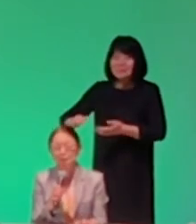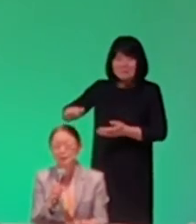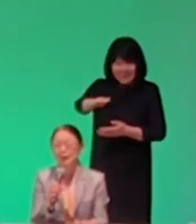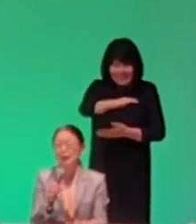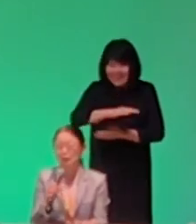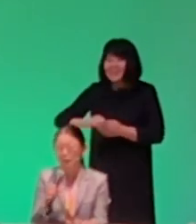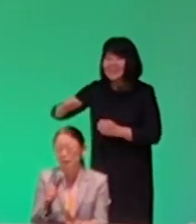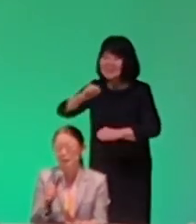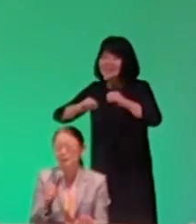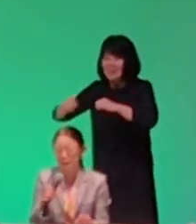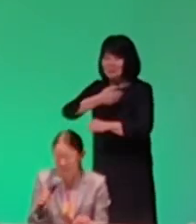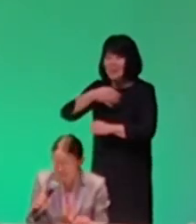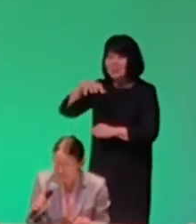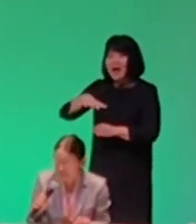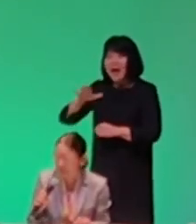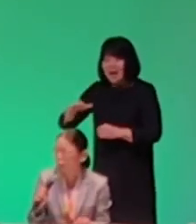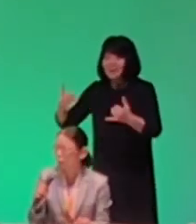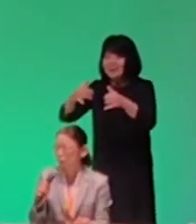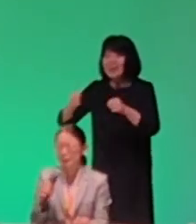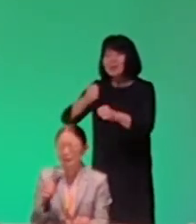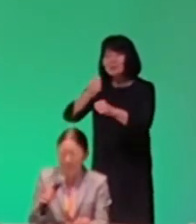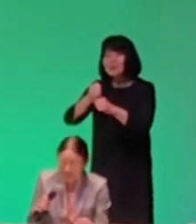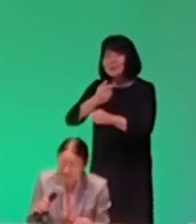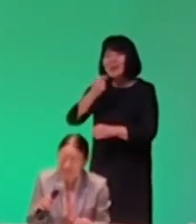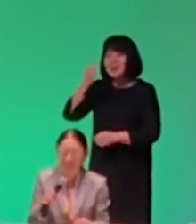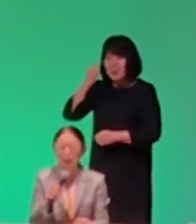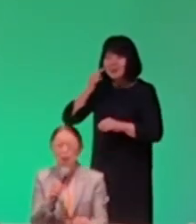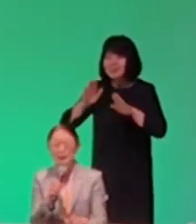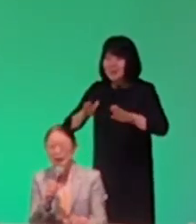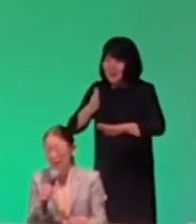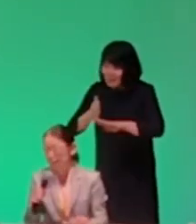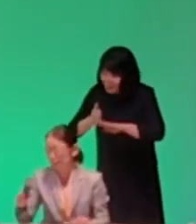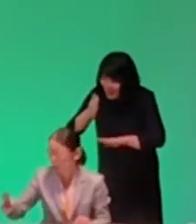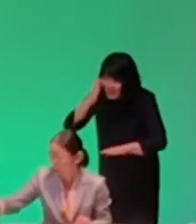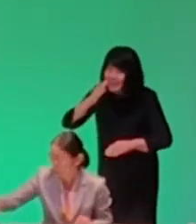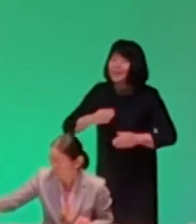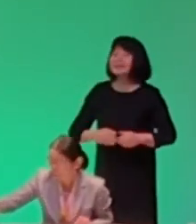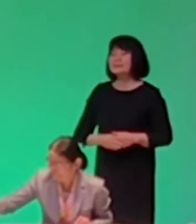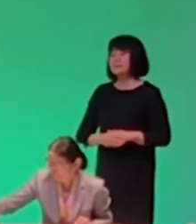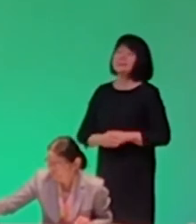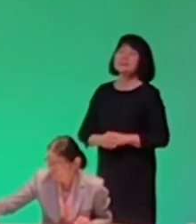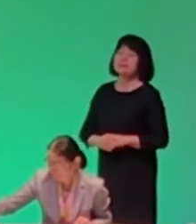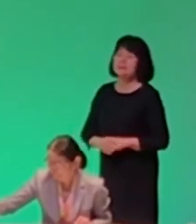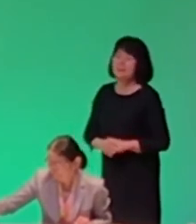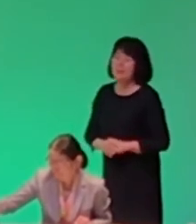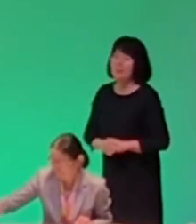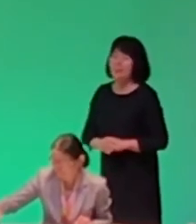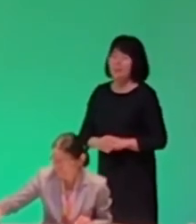場がある社会を一緒に作れたらと思います。今日はありがとうございました。